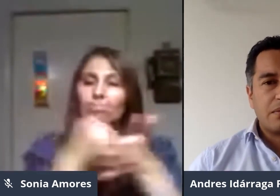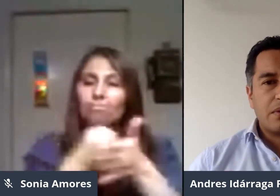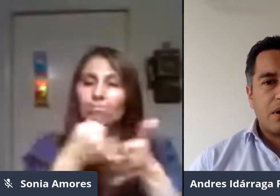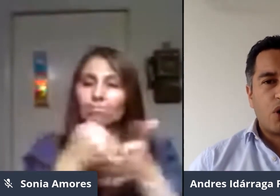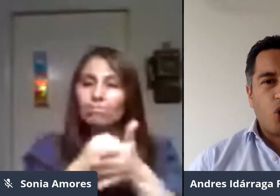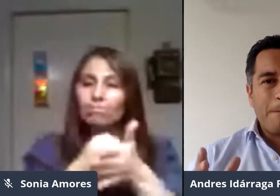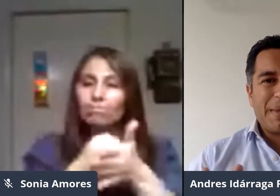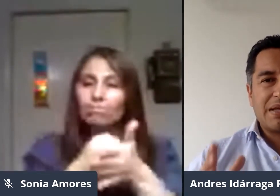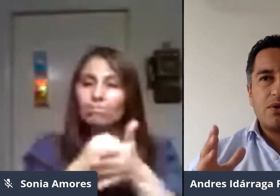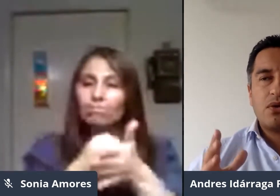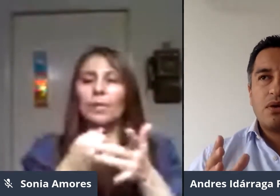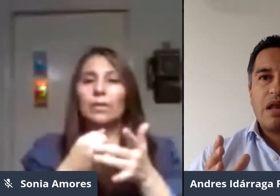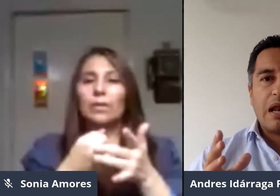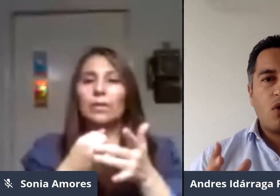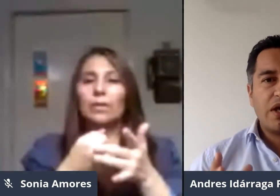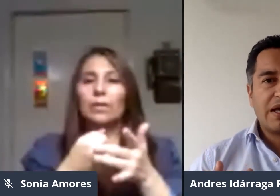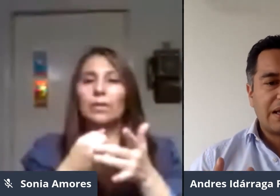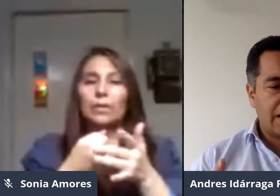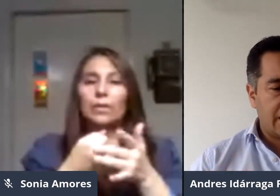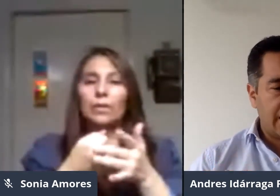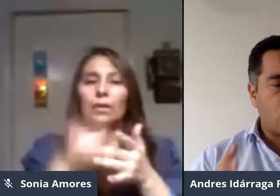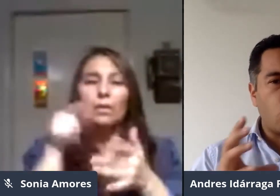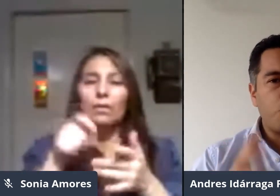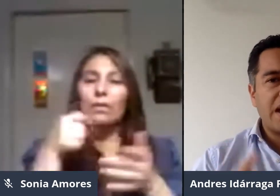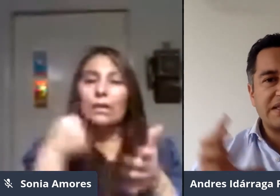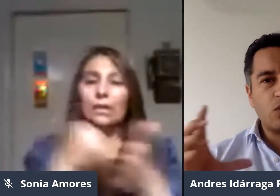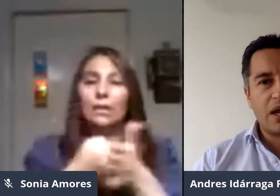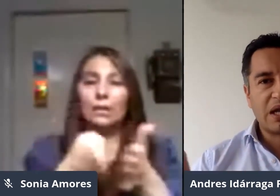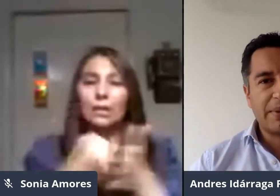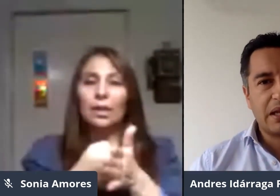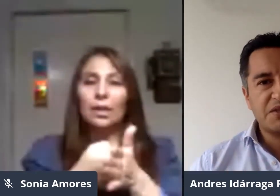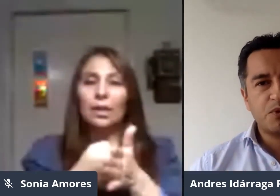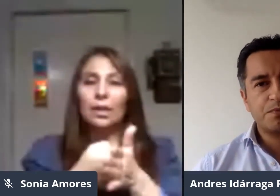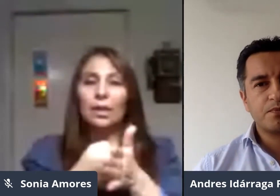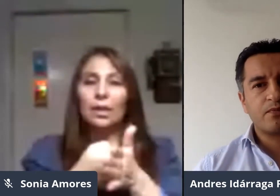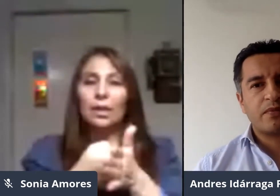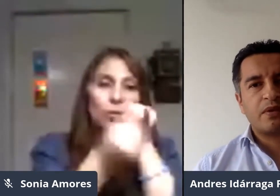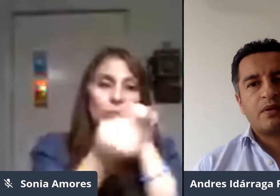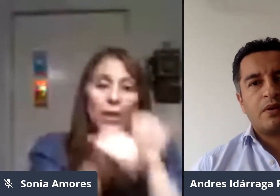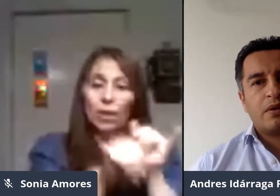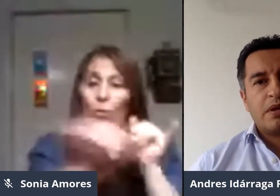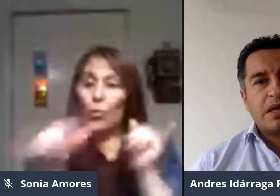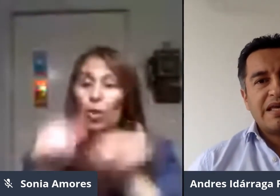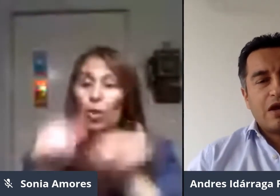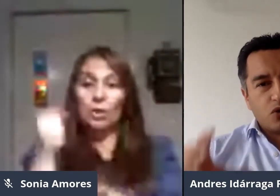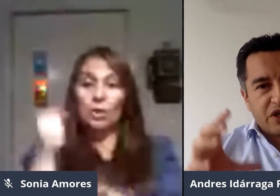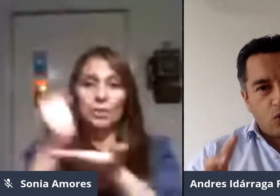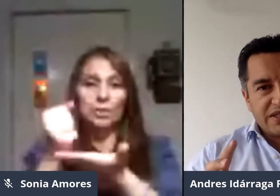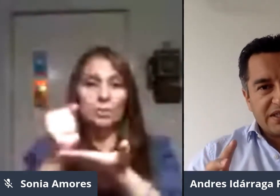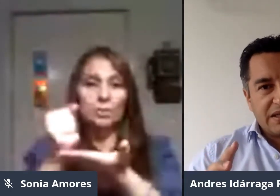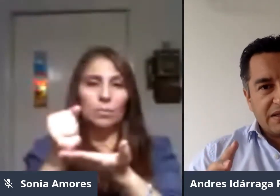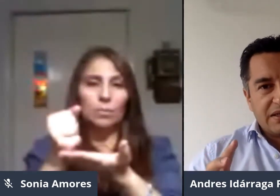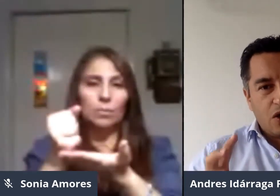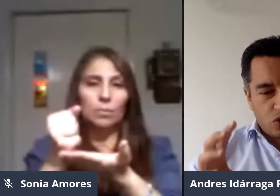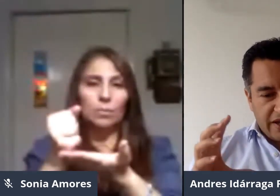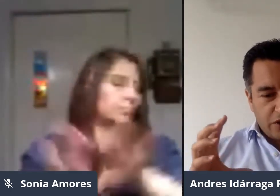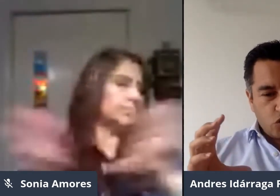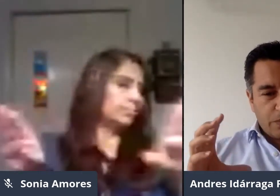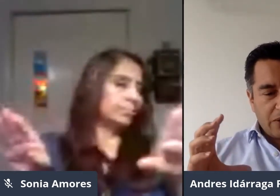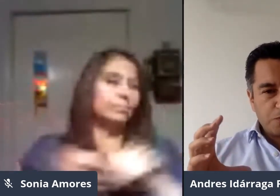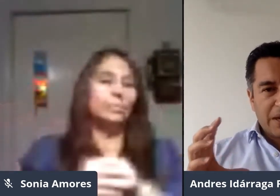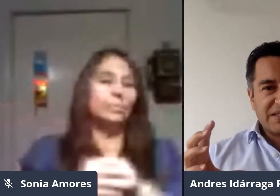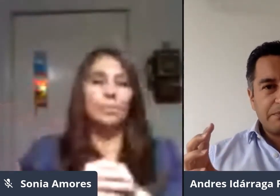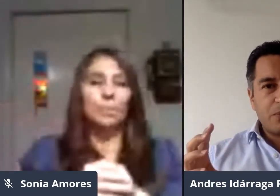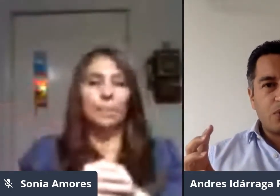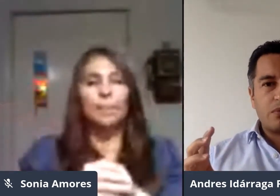lugar, rompiendo la lógica que economía es igual a capitalismo. Y en consecuencia, los